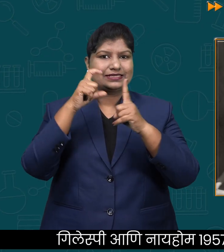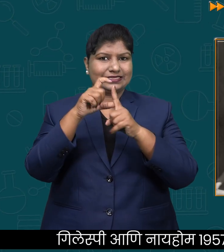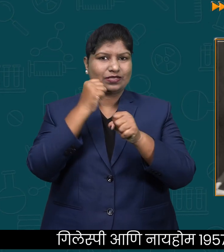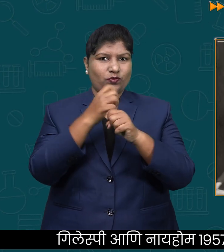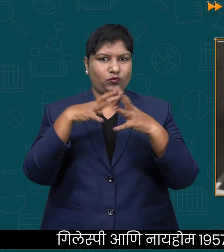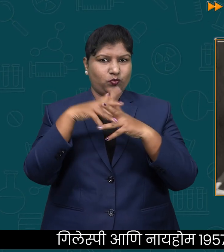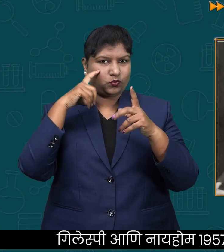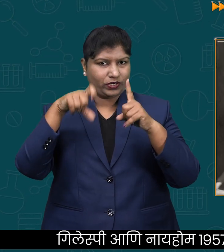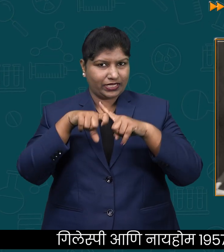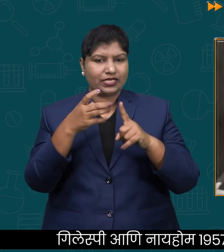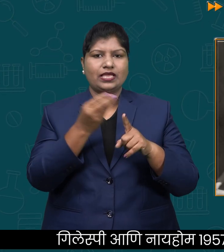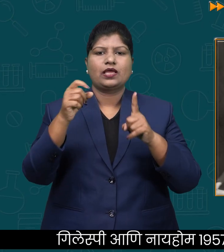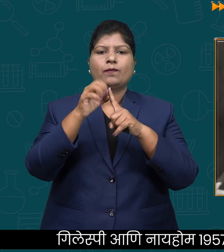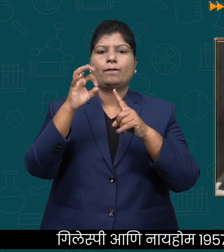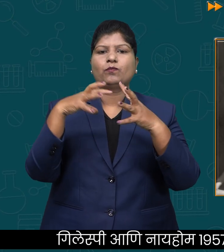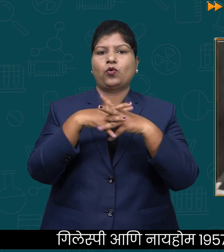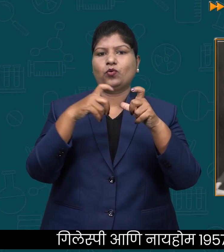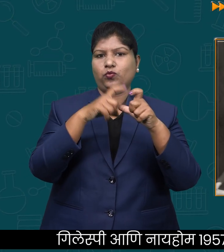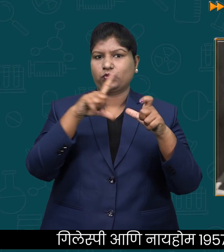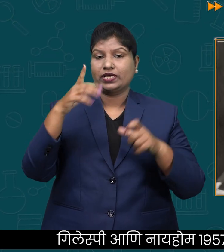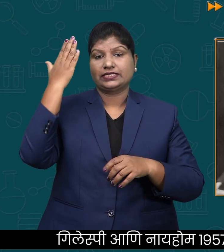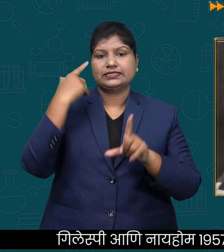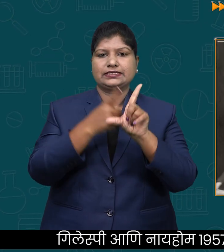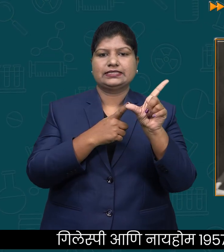नायहोम 1957 यांनी त्यात आणखीन सुधारणा केली.